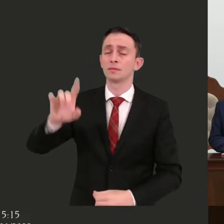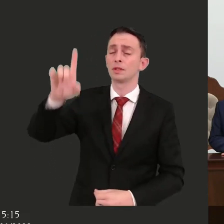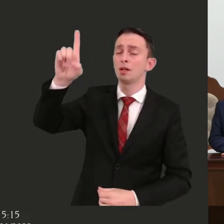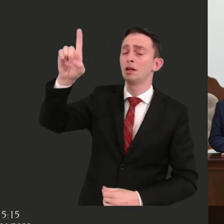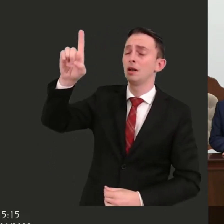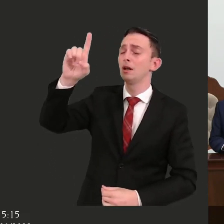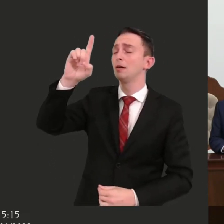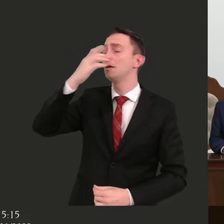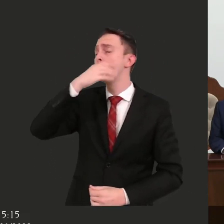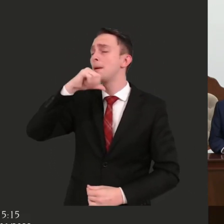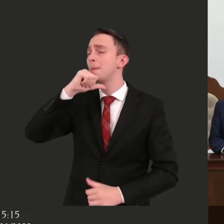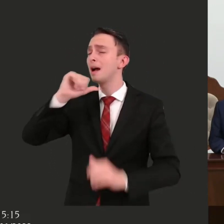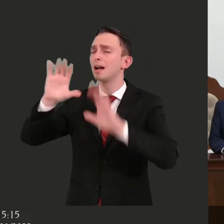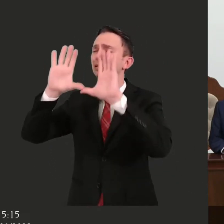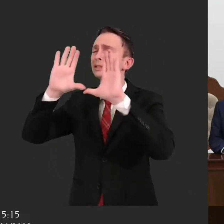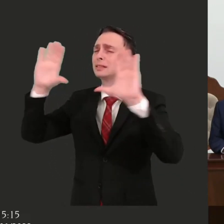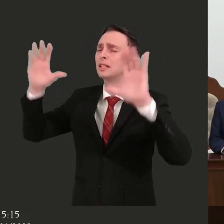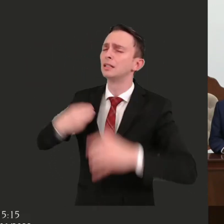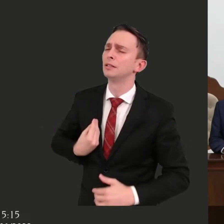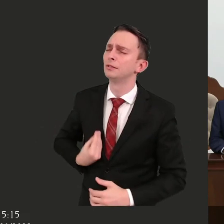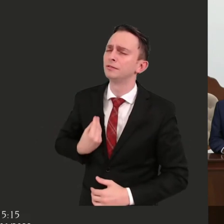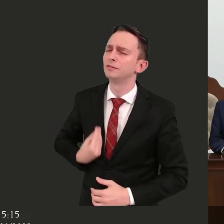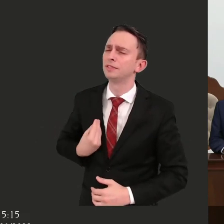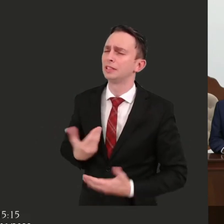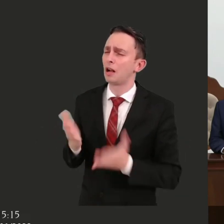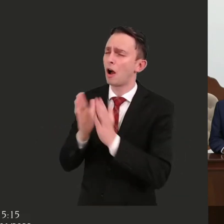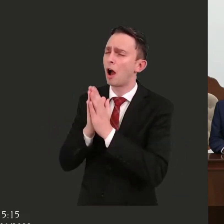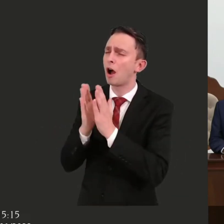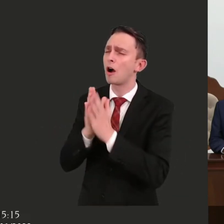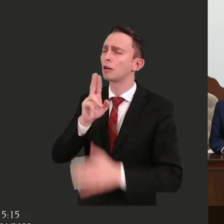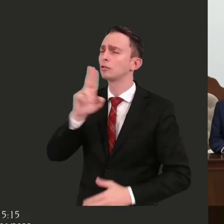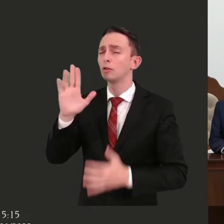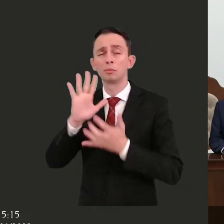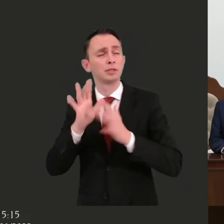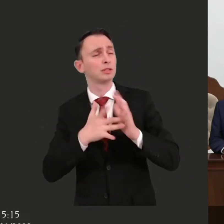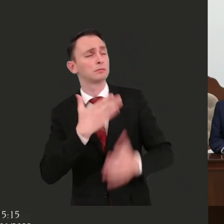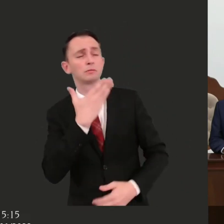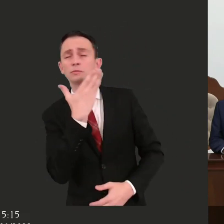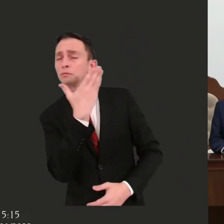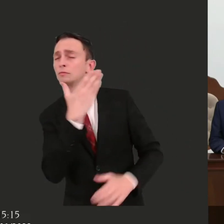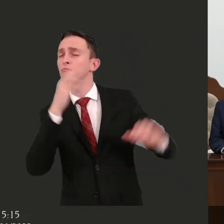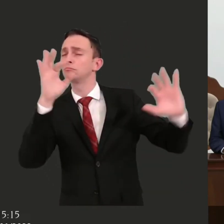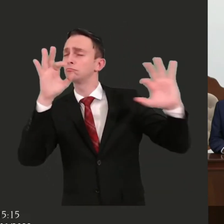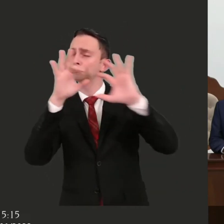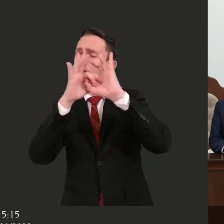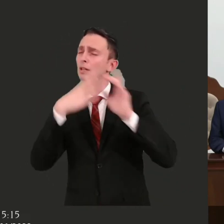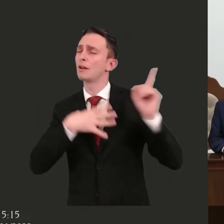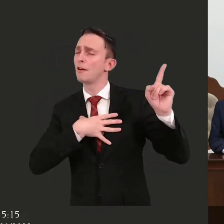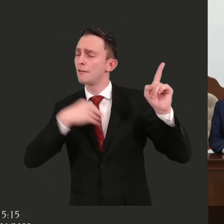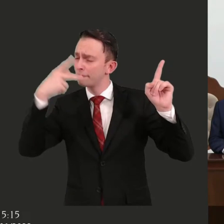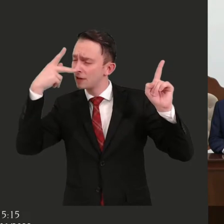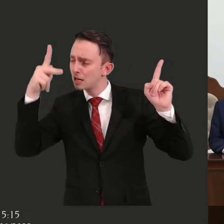Eterno Deus e bom Pai celestial, em nome de Jesus Cristo, teu amado Filho,